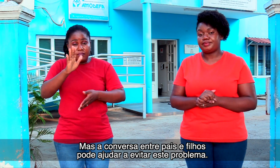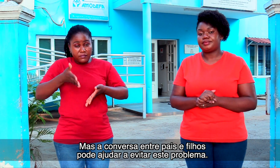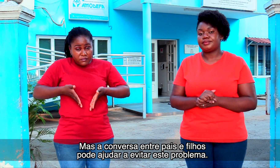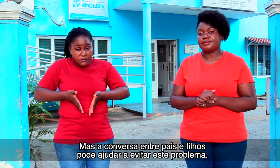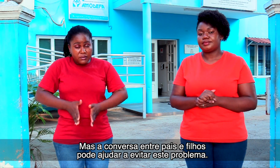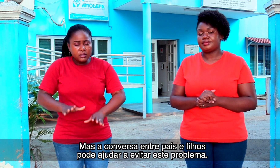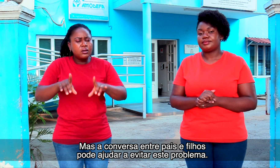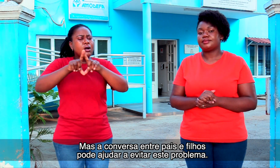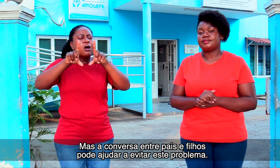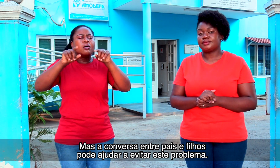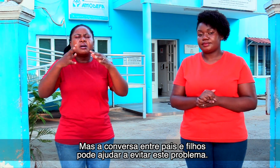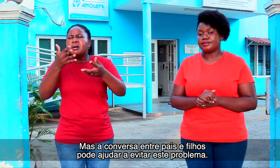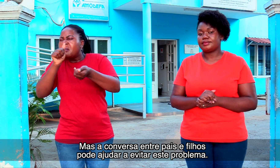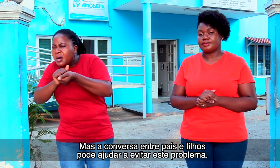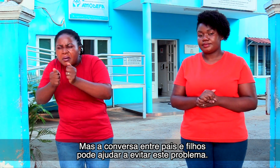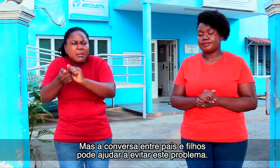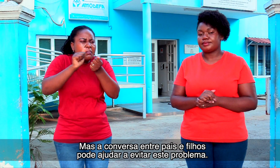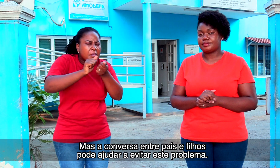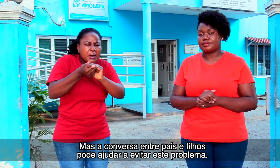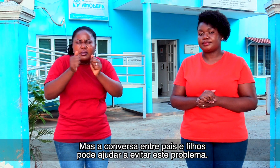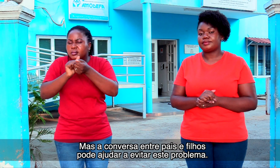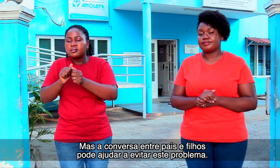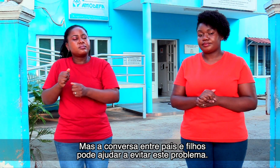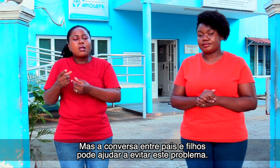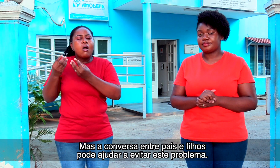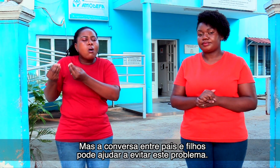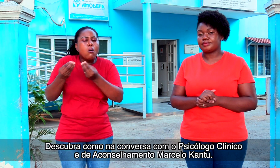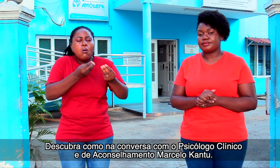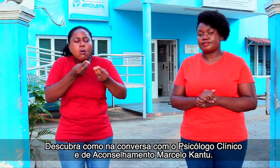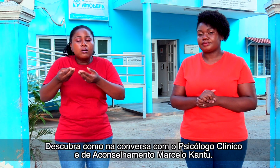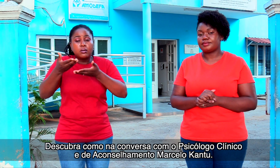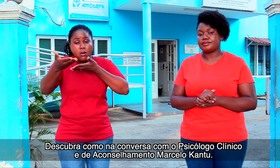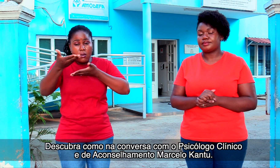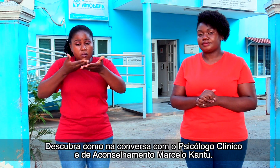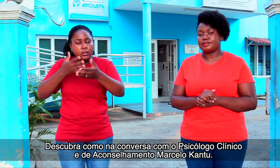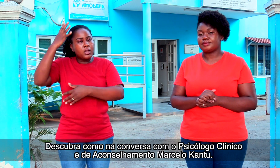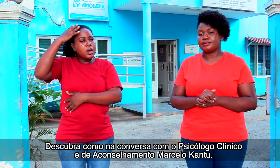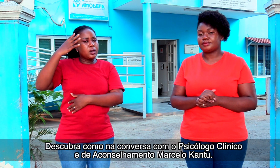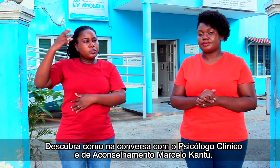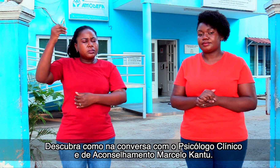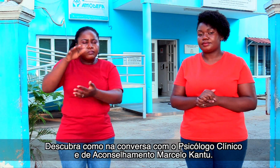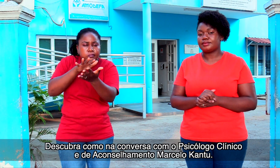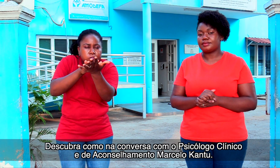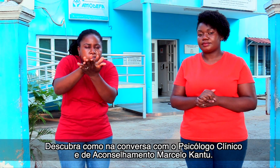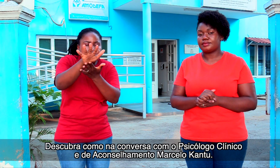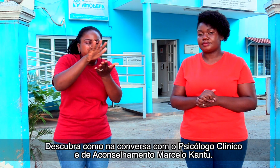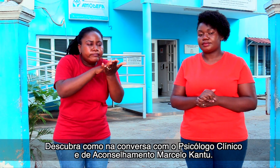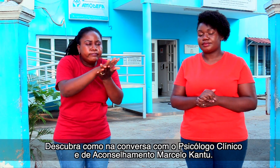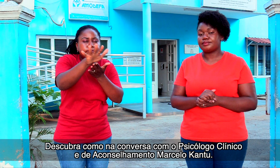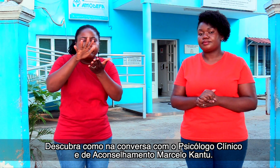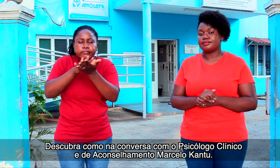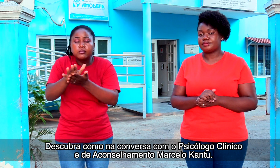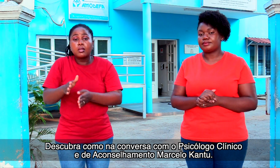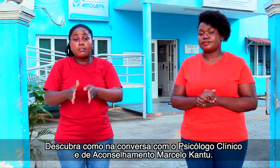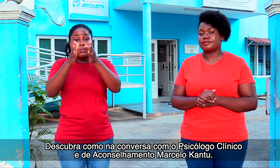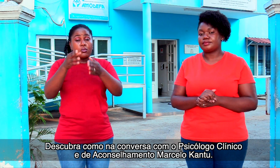Mas a conversa entre pais e filhos pode ajudar a prevenir este problema. Descubra como na conversa com o psicólogo clínico